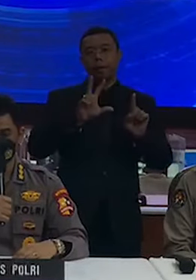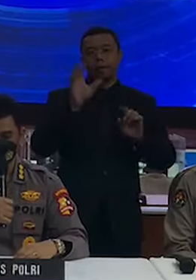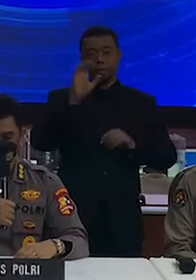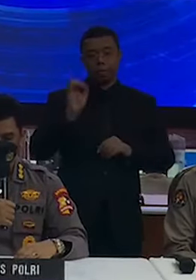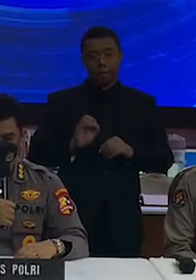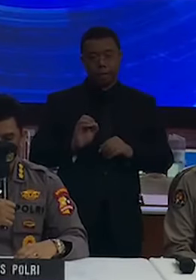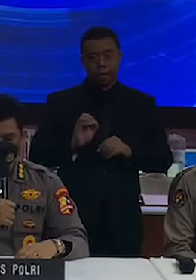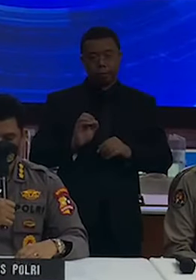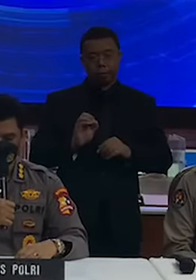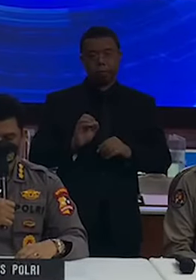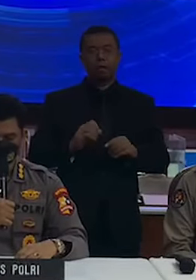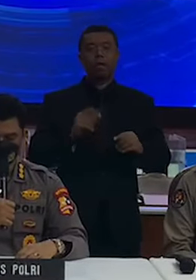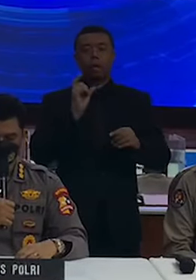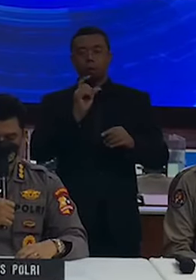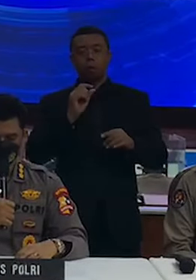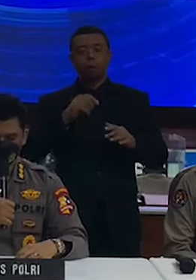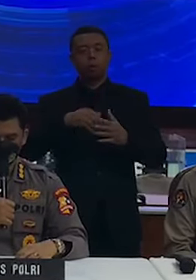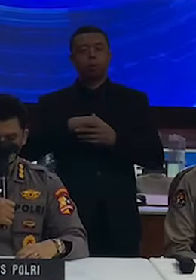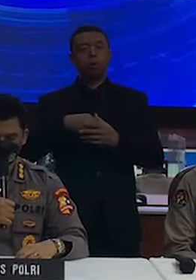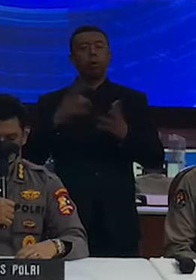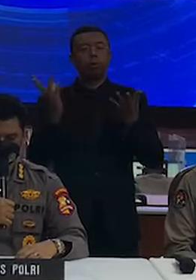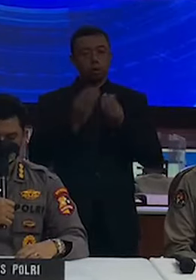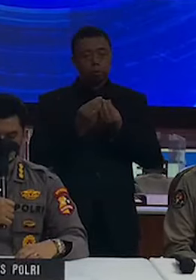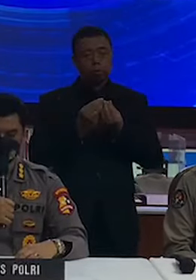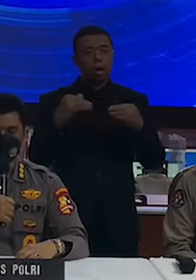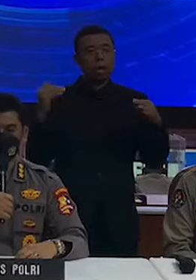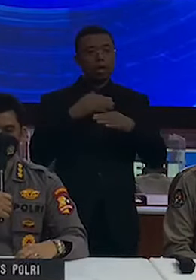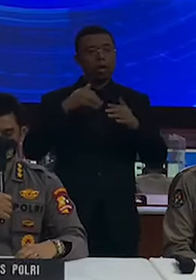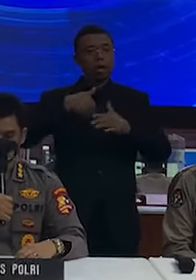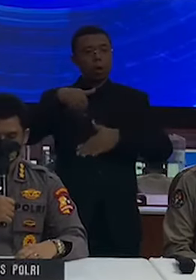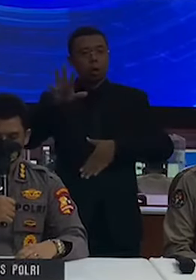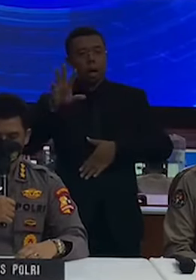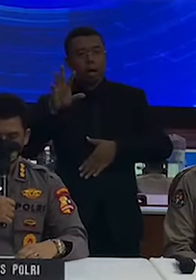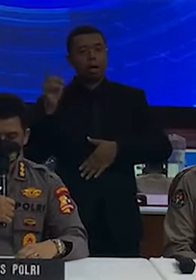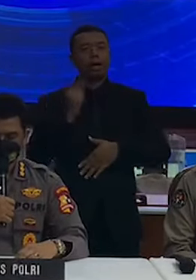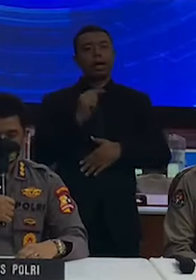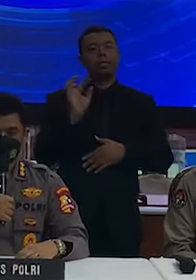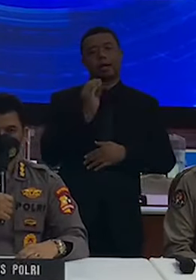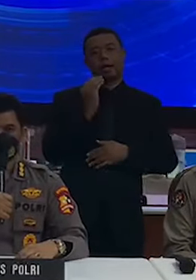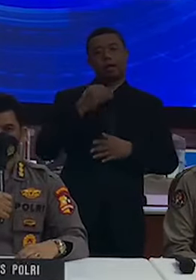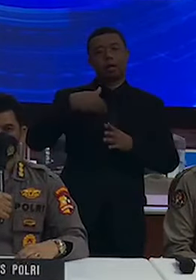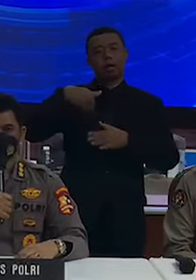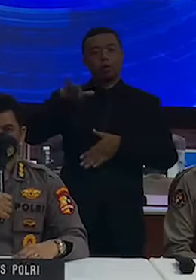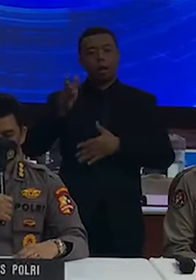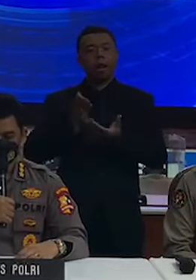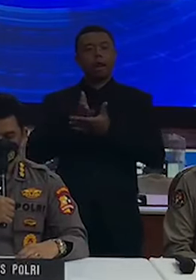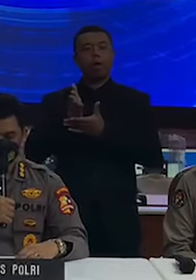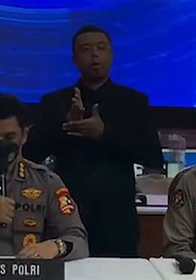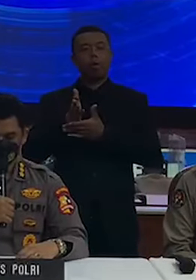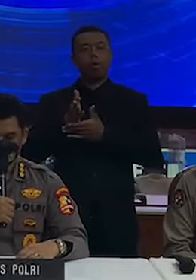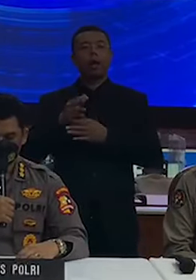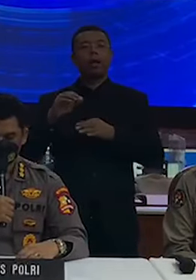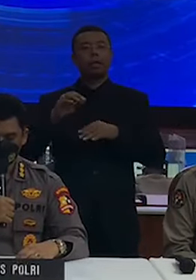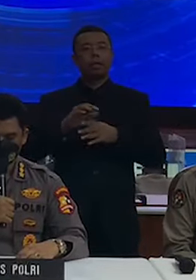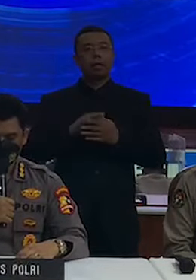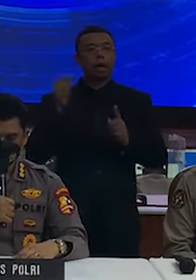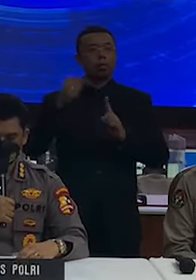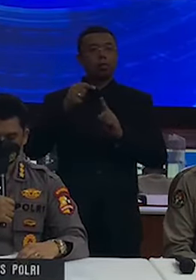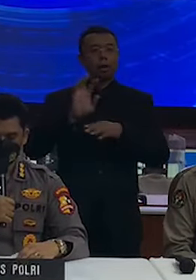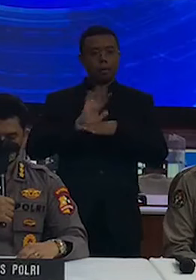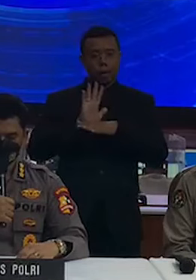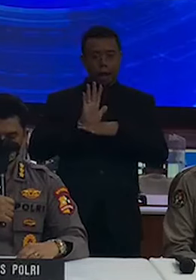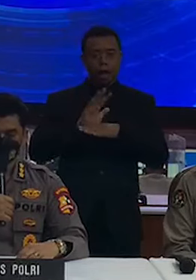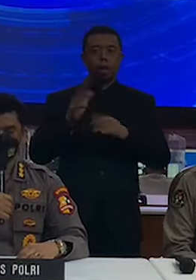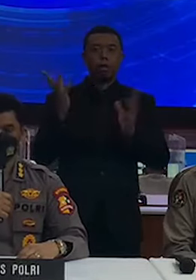18%. Sedangkan untuk volume arus lalu lintas yang keluar Jakarta melalui gerbang tol Cikupa arah